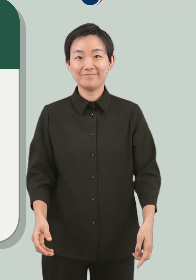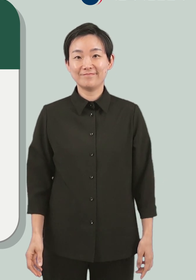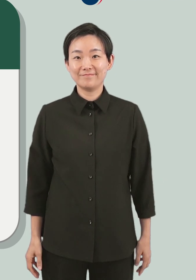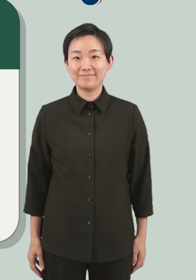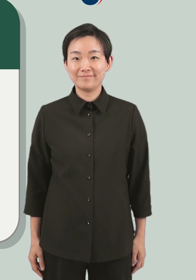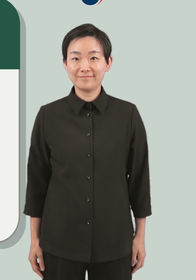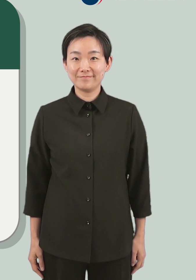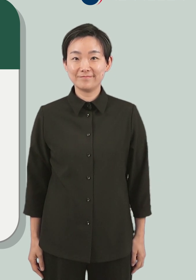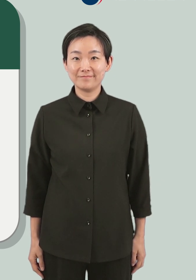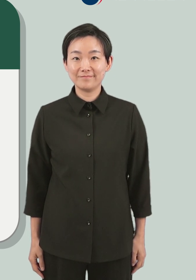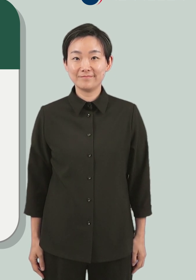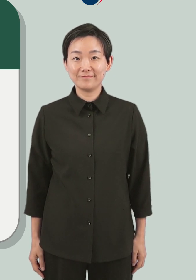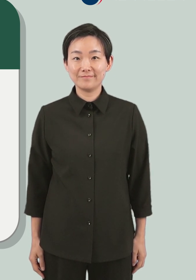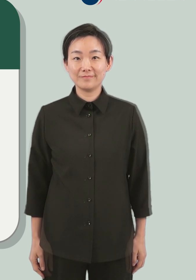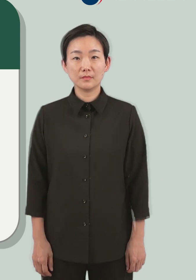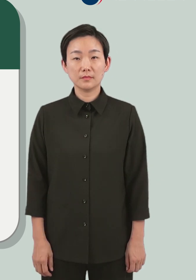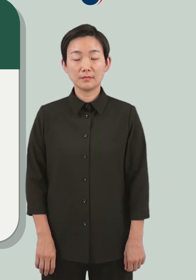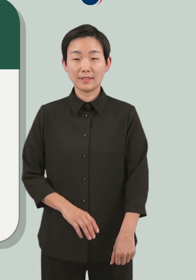있습니다.